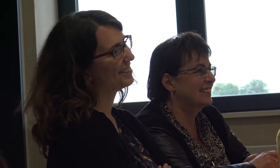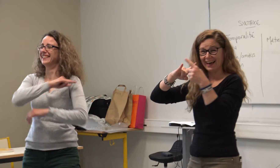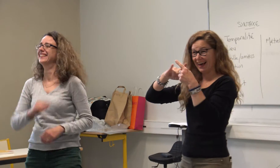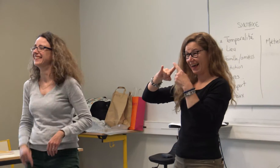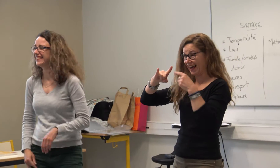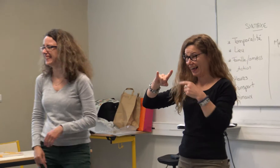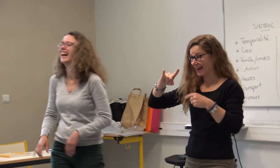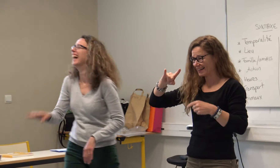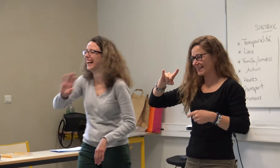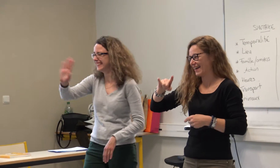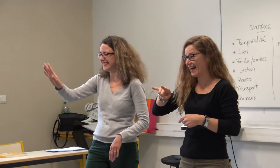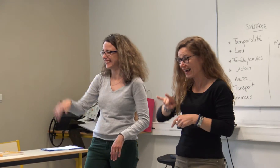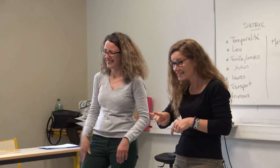Vaut mieux que tu le prennes pas, cet avion-là.